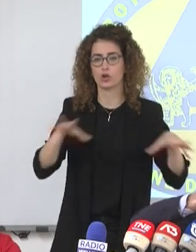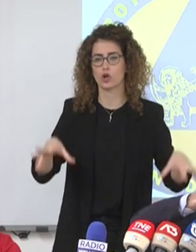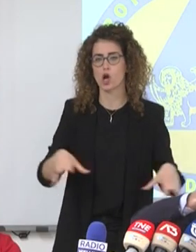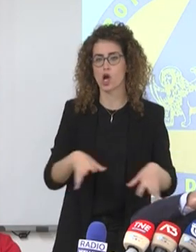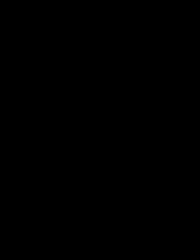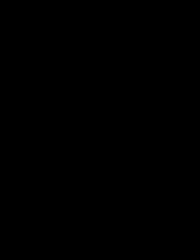Grazie.